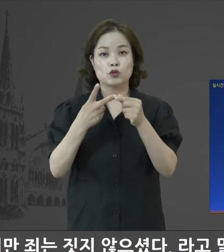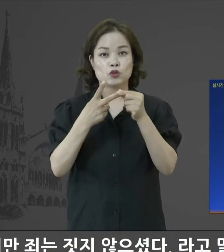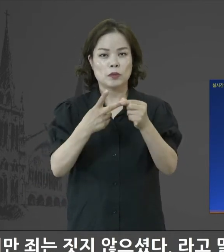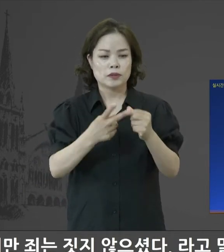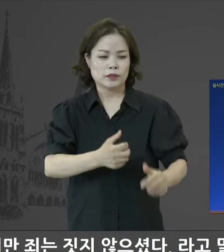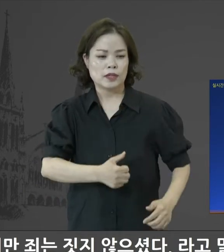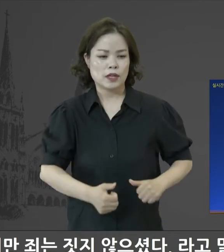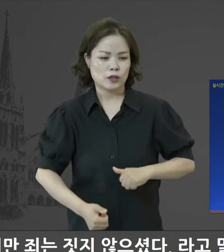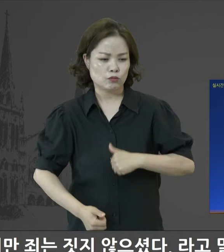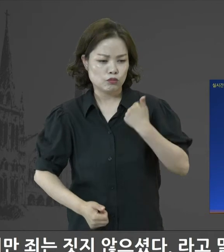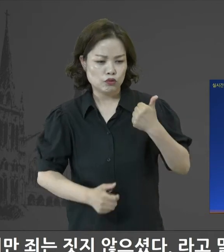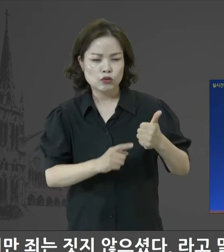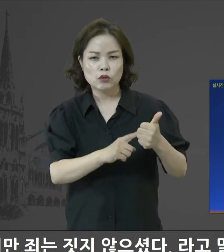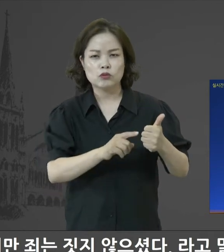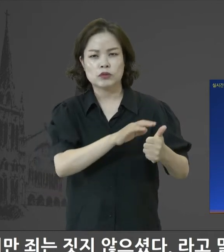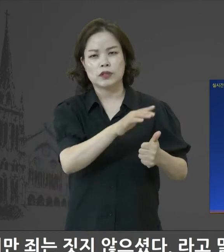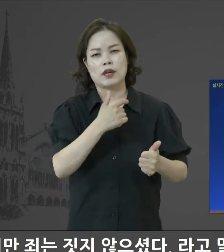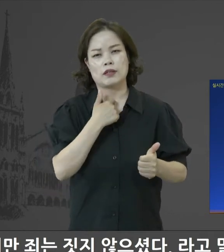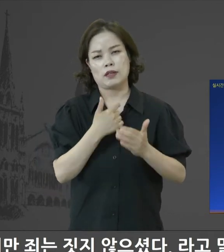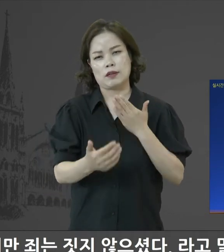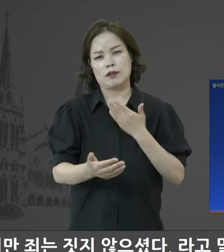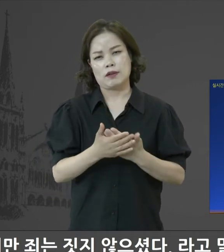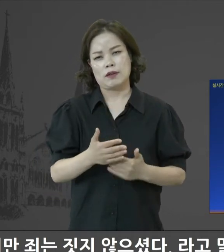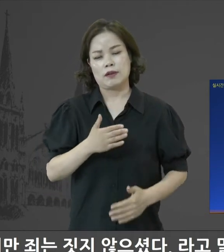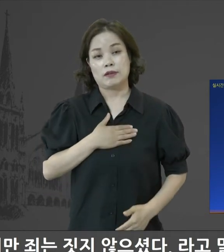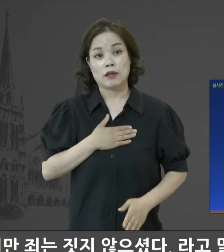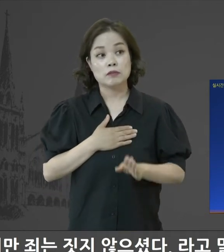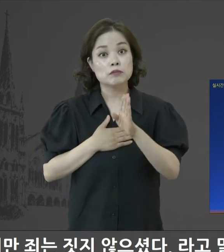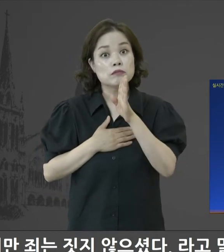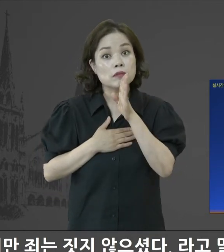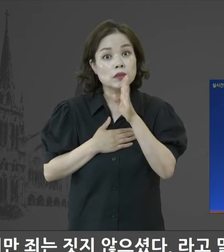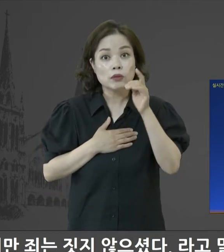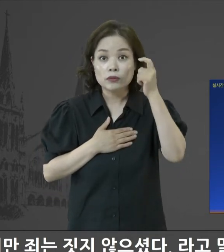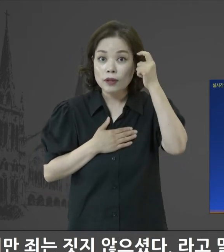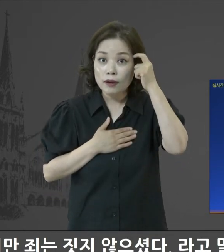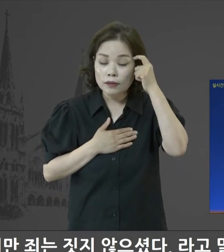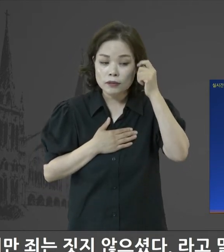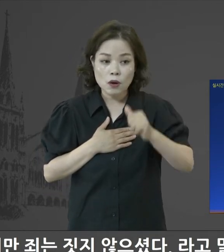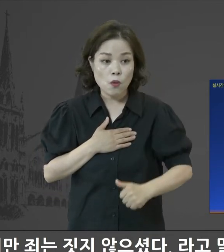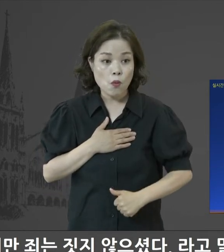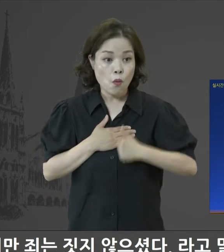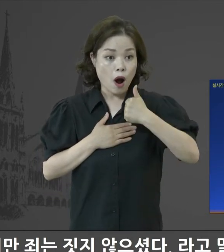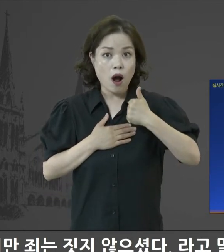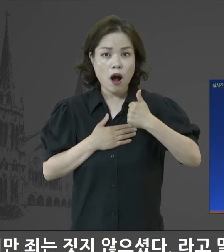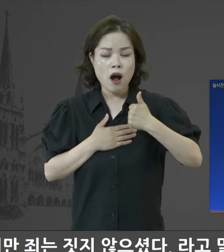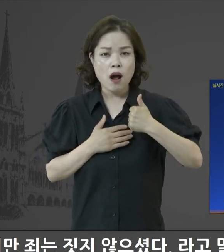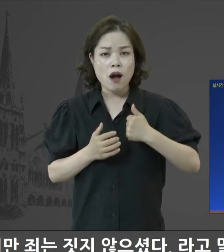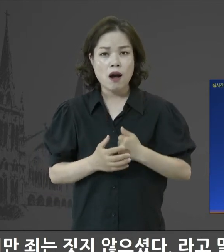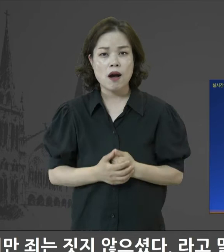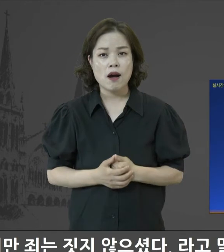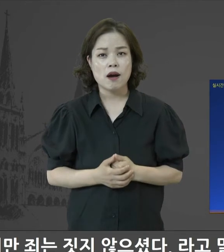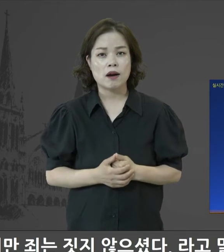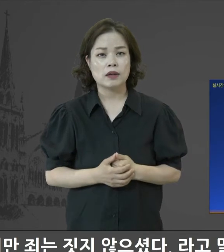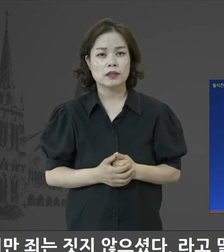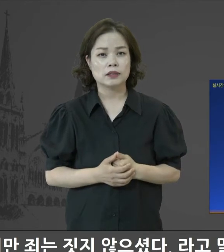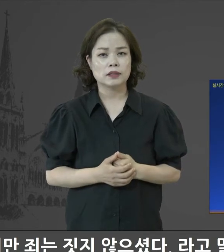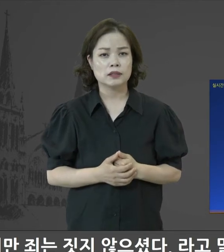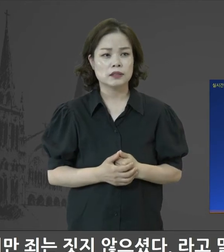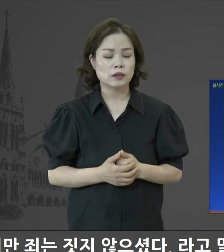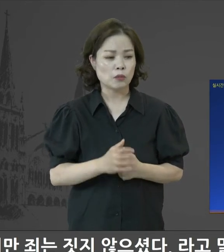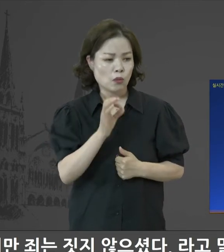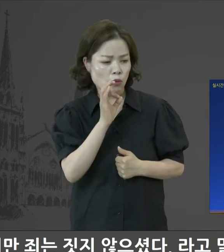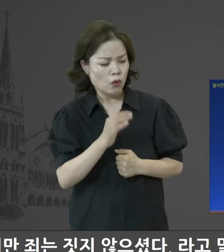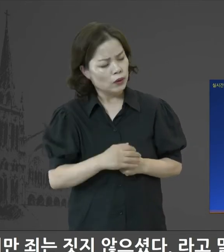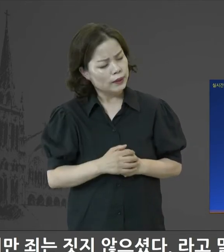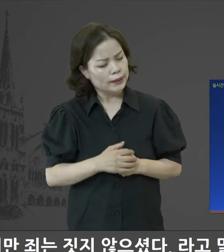분노는 우리가 경험하는 분노입니다. 나는 옳다고 생각을 해서 분노했는데 크게